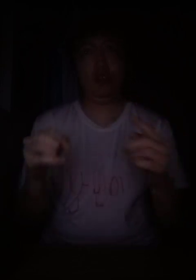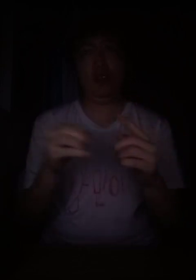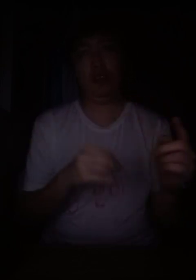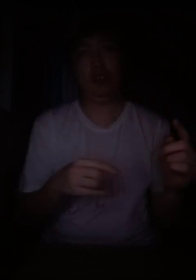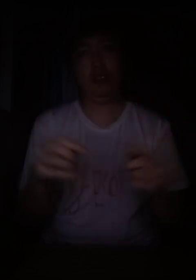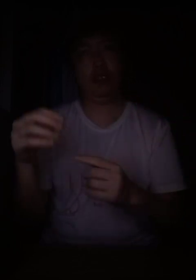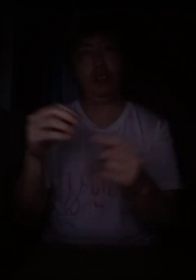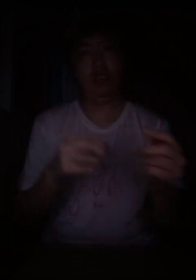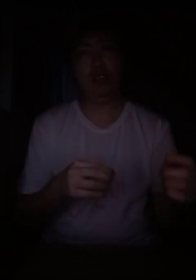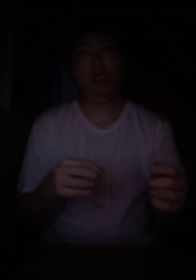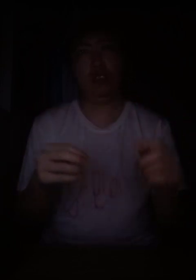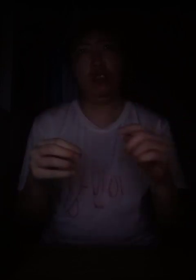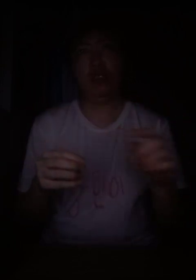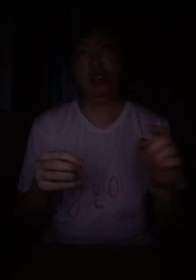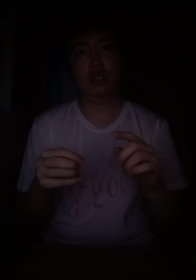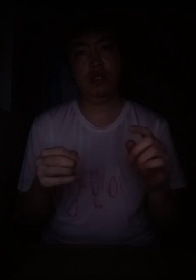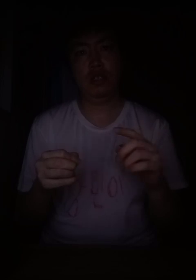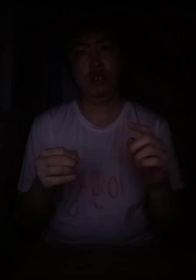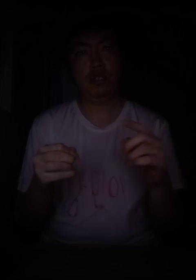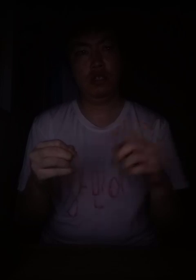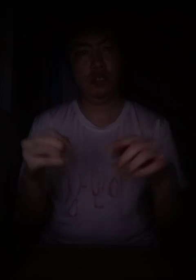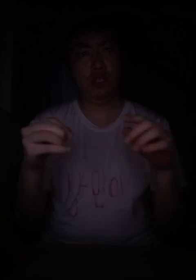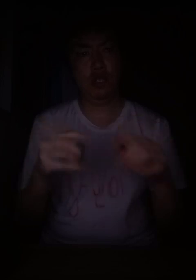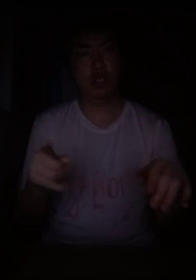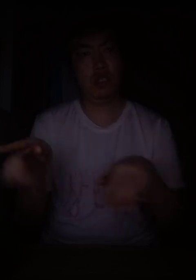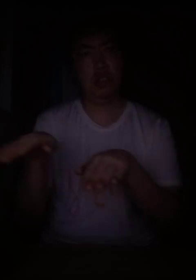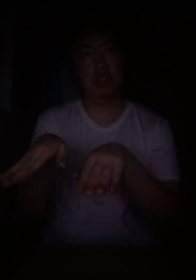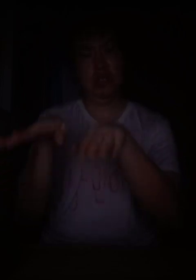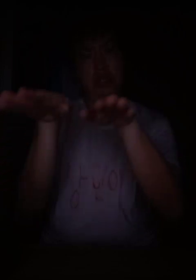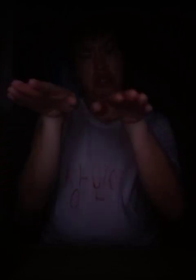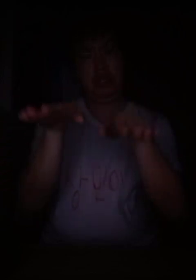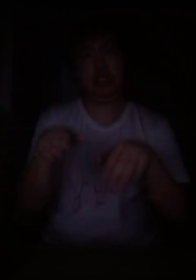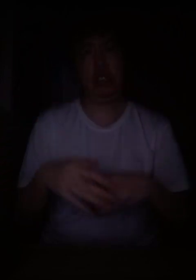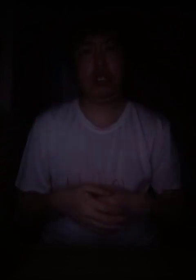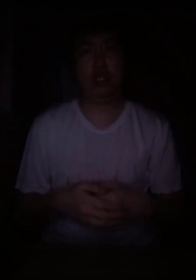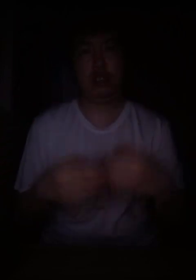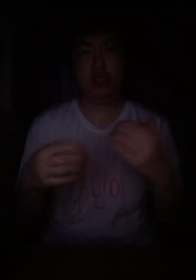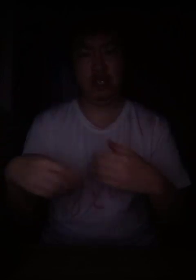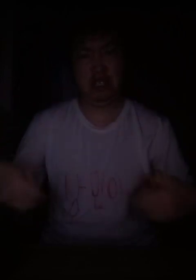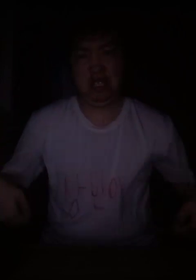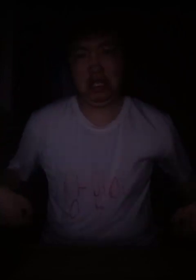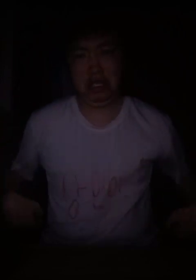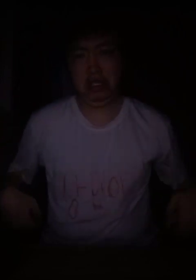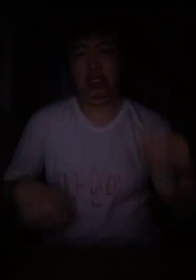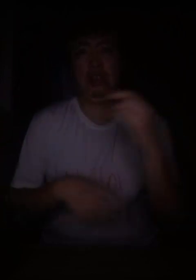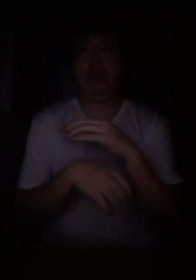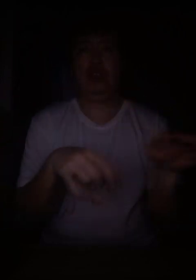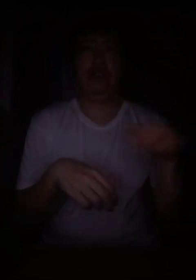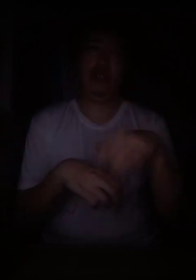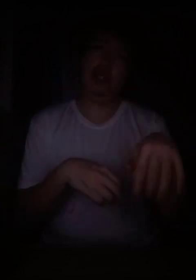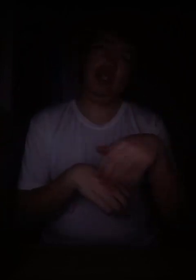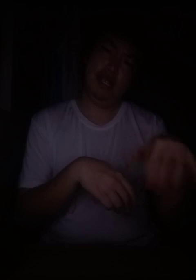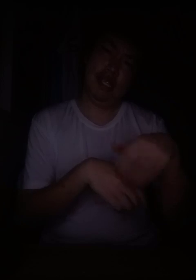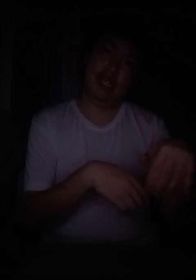차량 대부분이 번호판도 보이지 않을 정도로 물에 잠겼고 허리 높이로 차오른 물을 헤치며 걸어가는 주민의 모습이